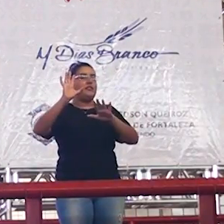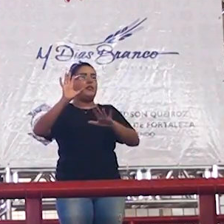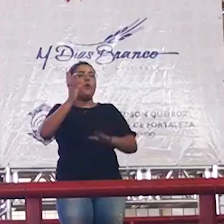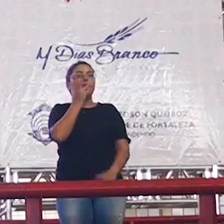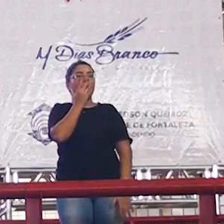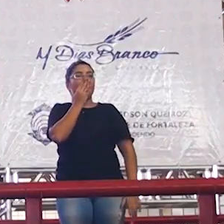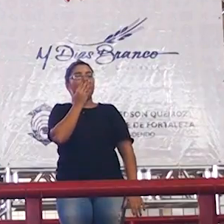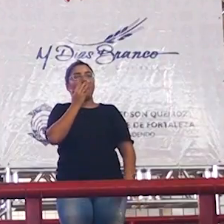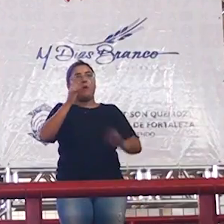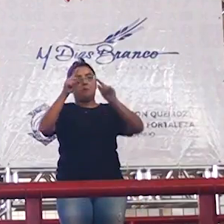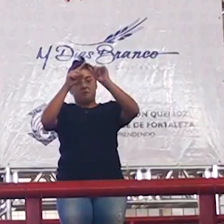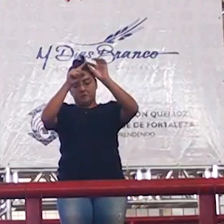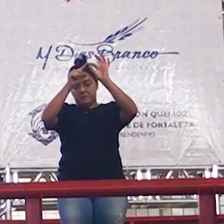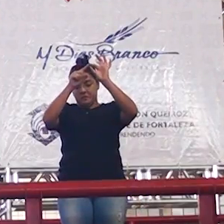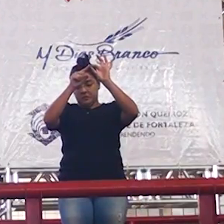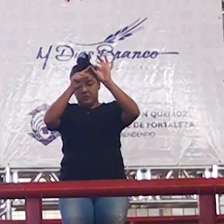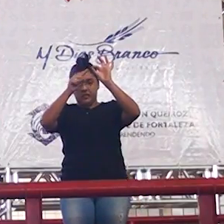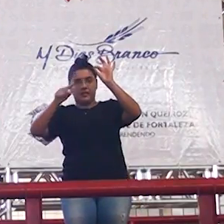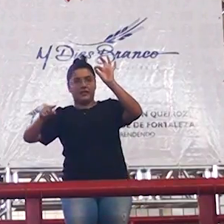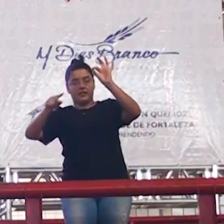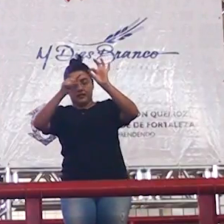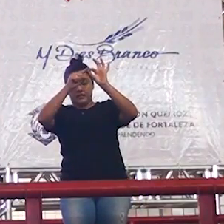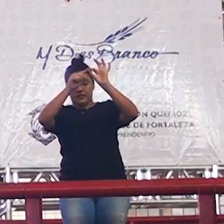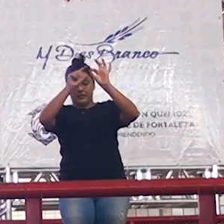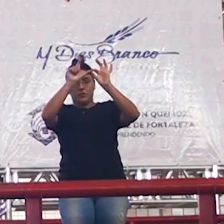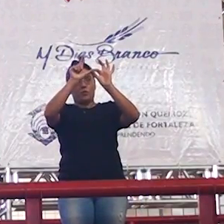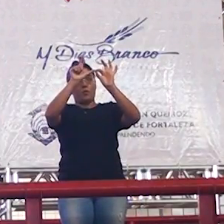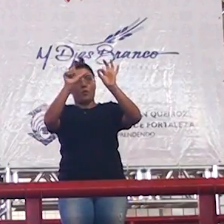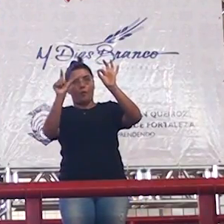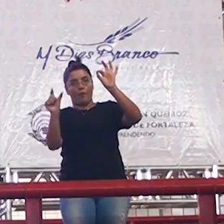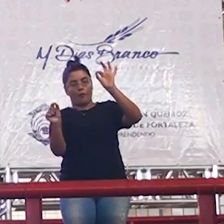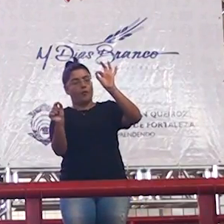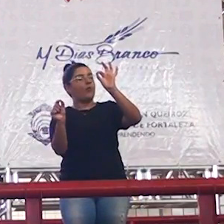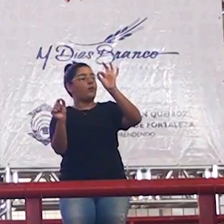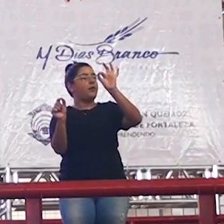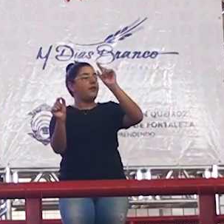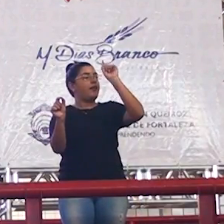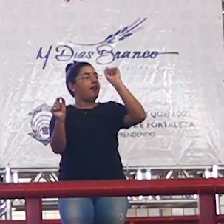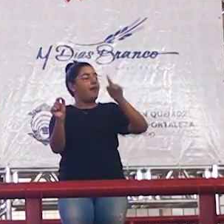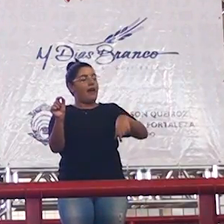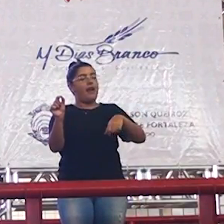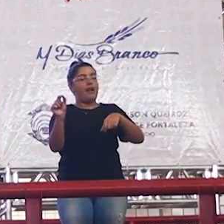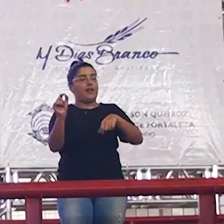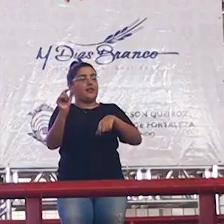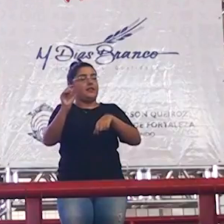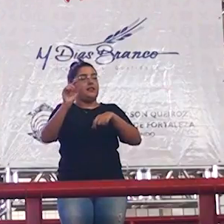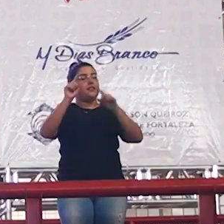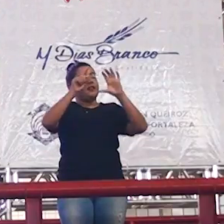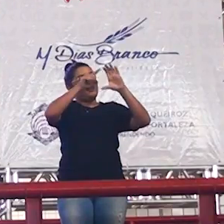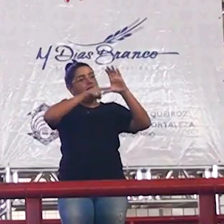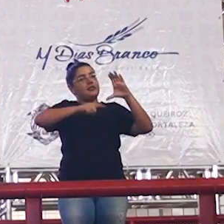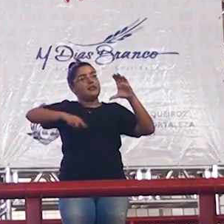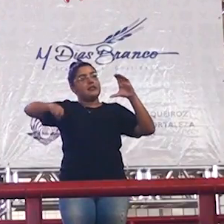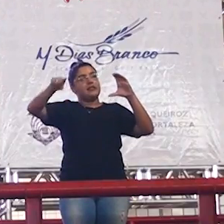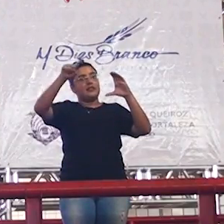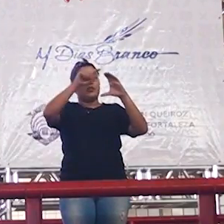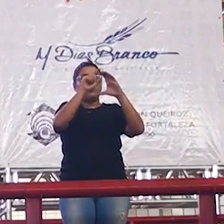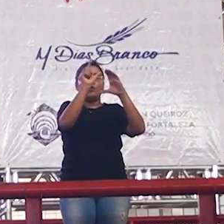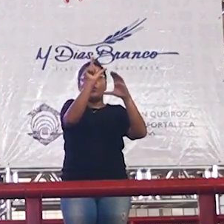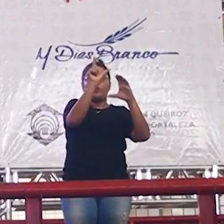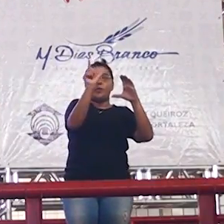prestarem atenção nela, essa área compreende o quê? A área do círculo, a área do setor